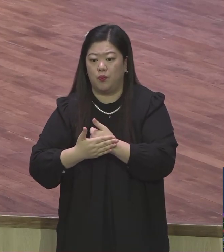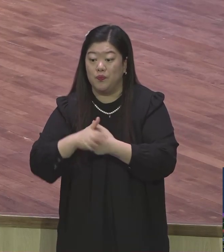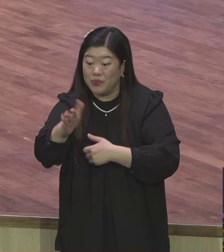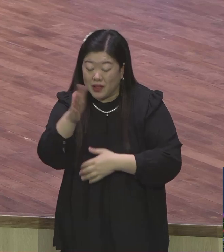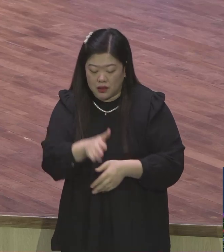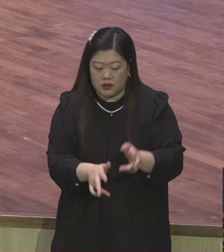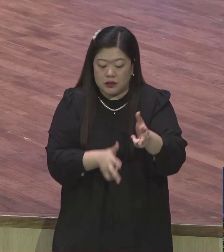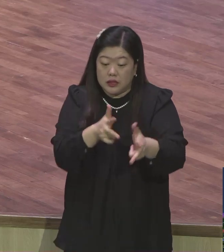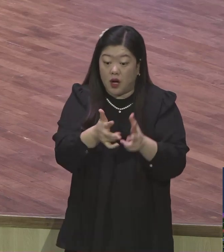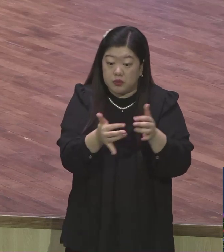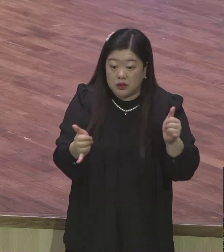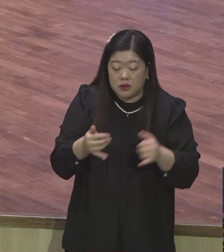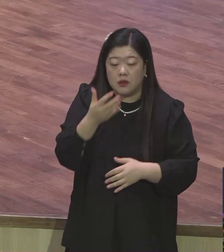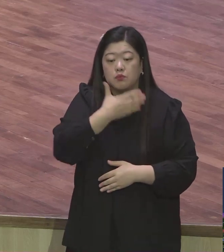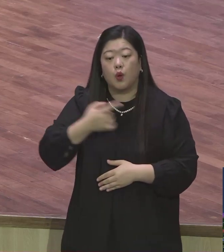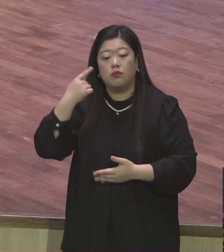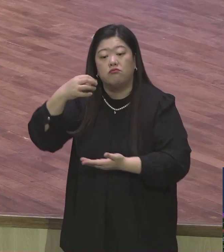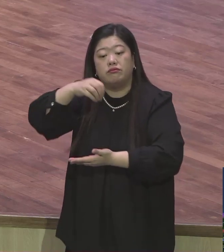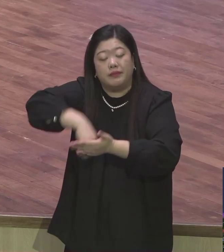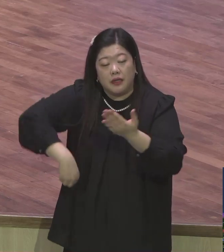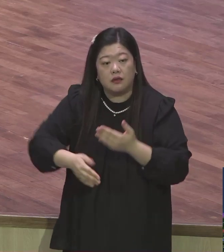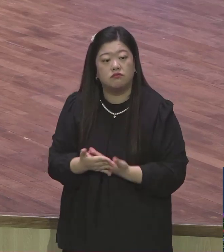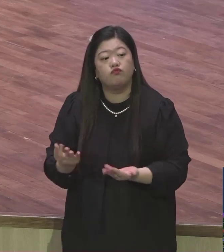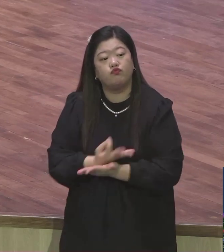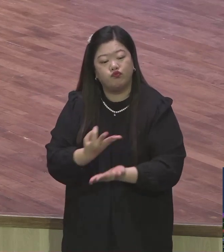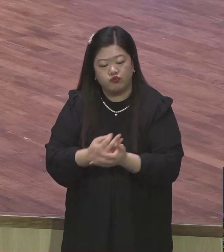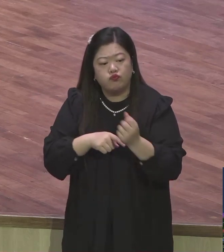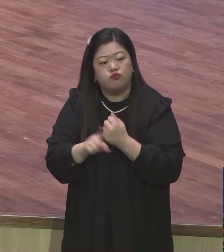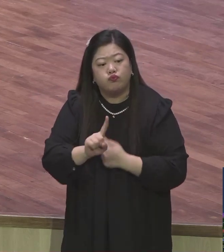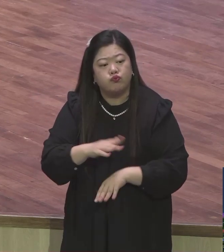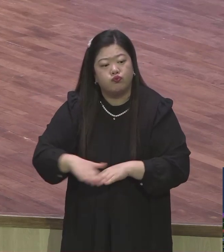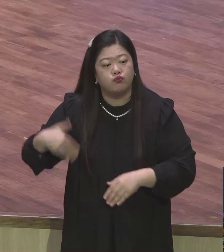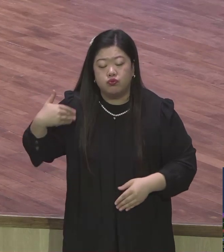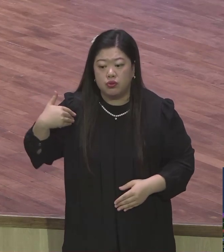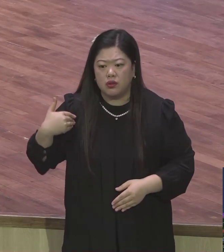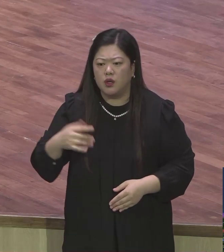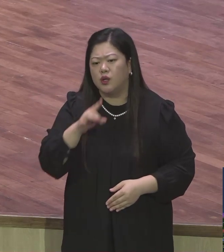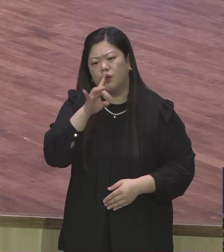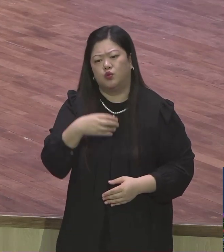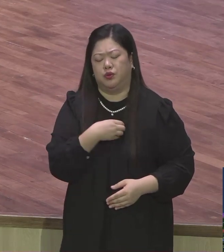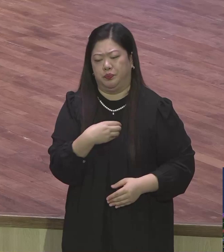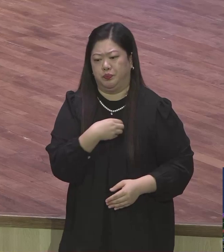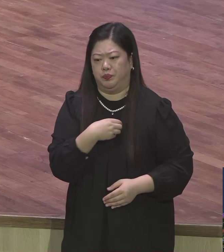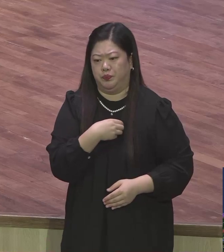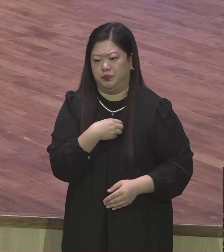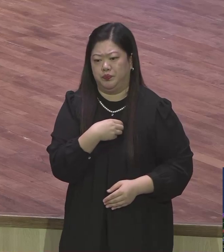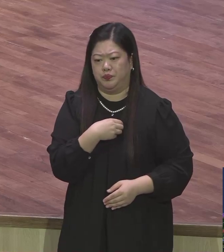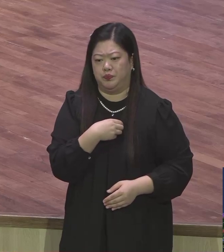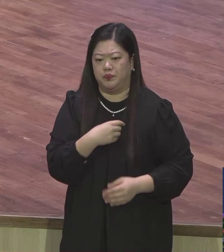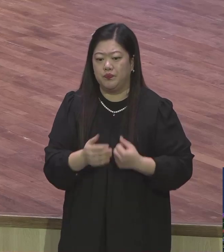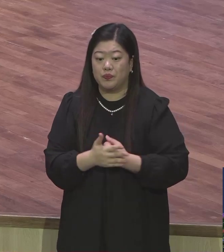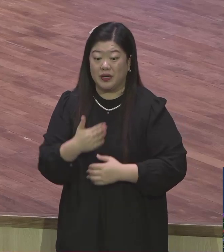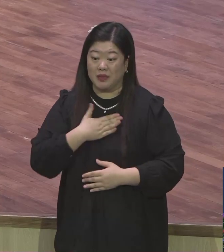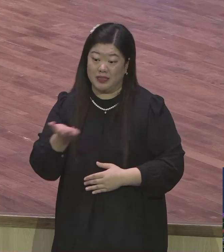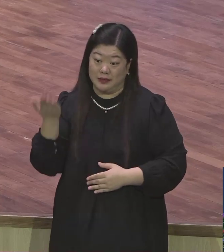산업인들. 그래서 산업인들을 위해서는 중요한 분들은 이름 불러가면서 매일 기도합니다.